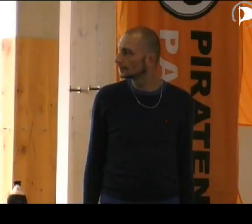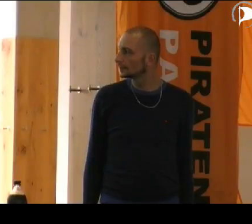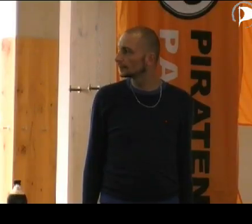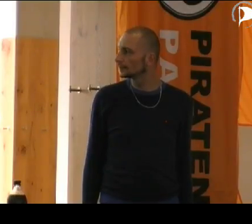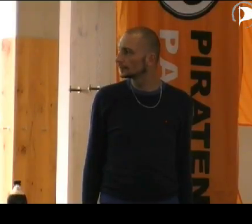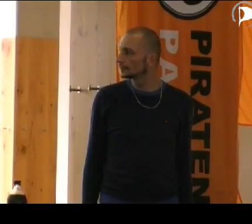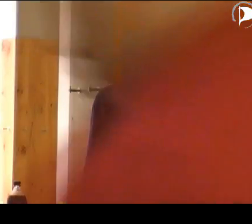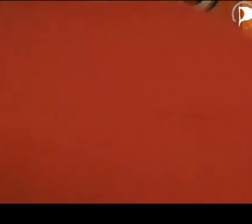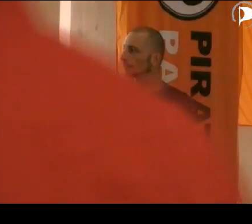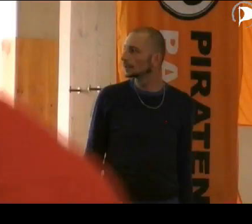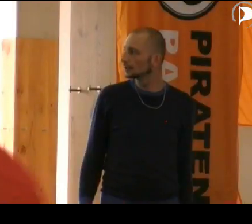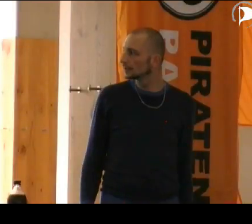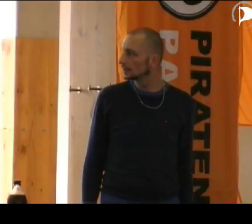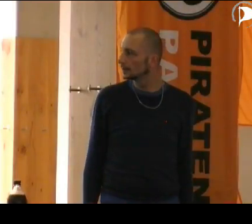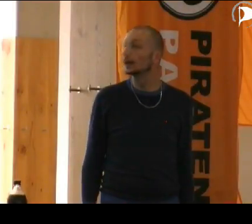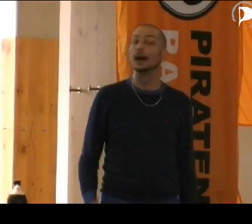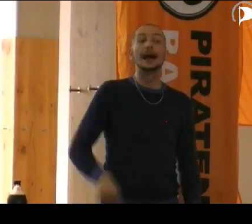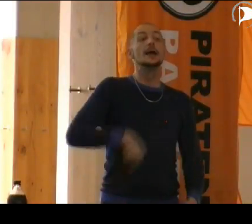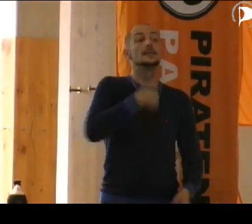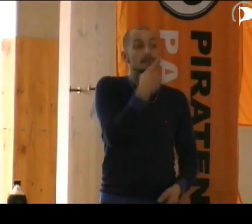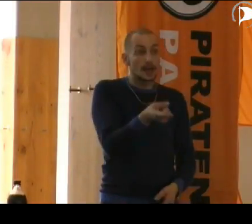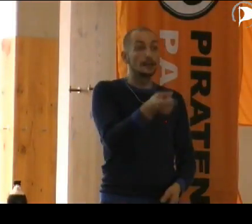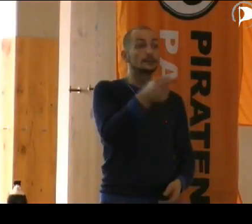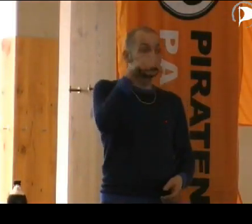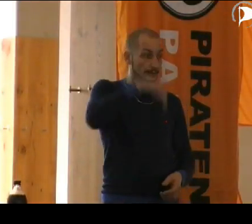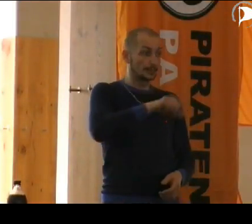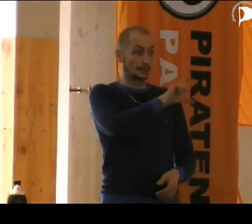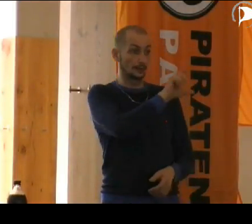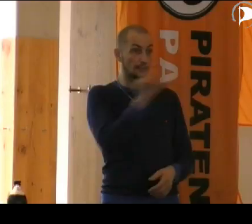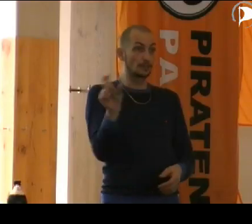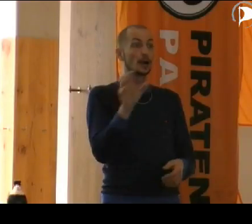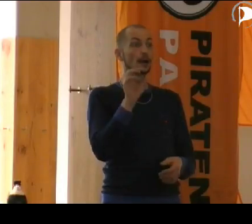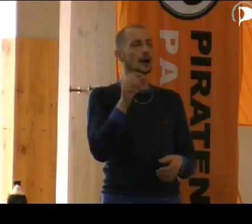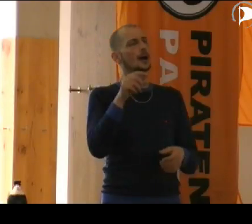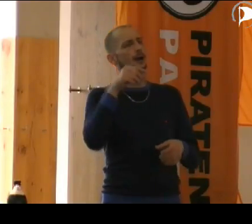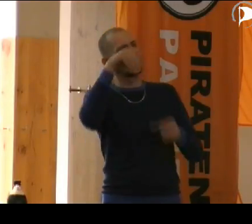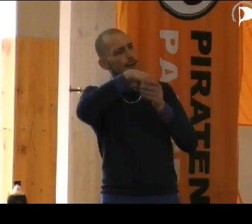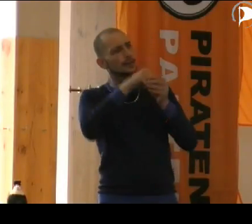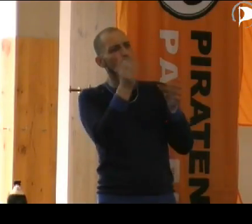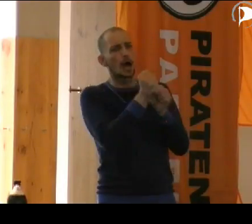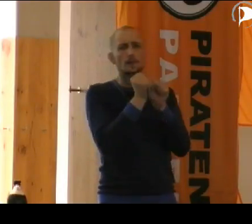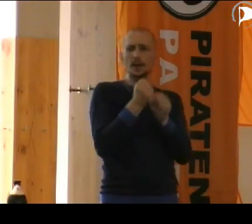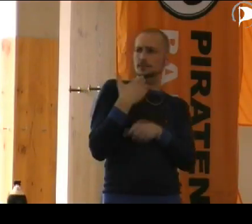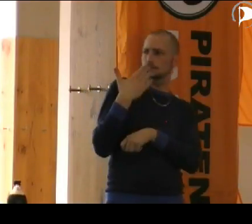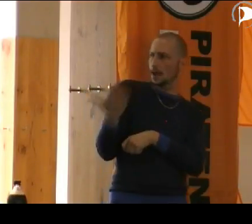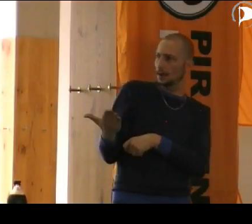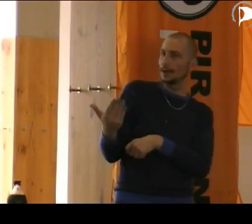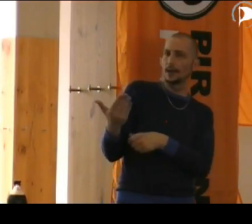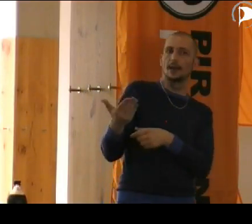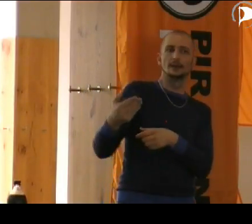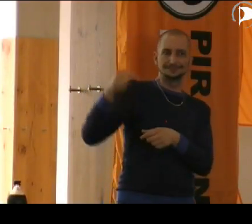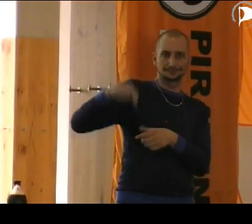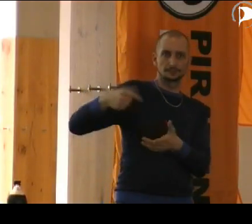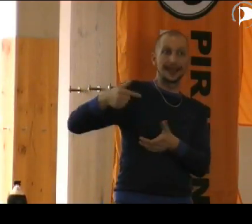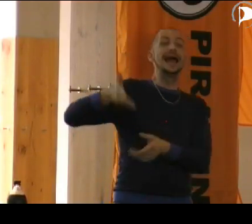und dann war das thema haben wir uns ein bisschen für diese arbeit gesamtgemeinde jetzt ex-vorstand